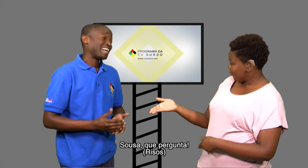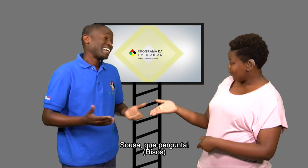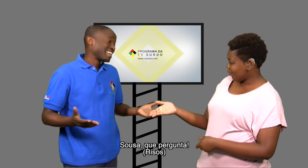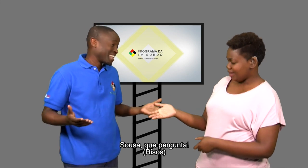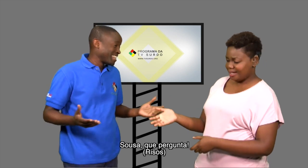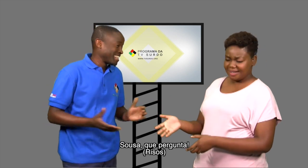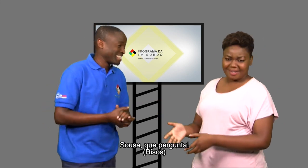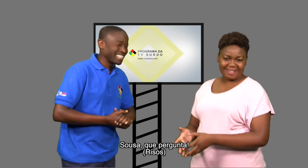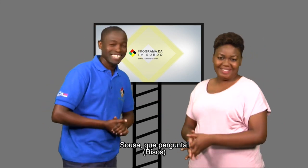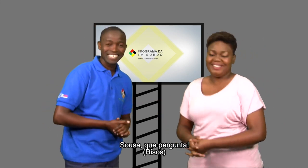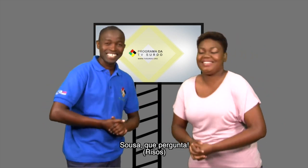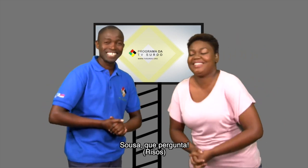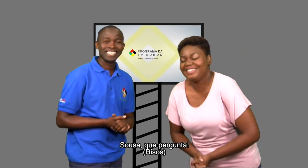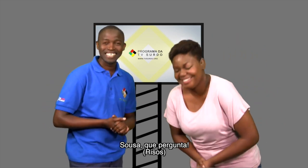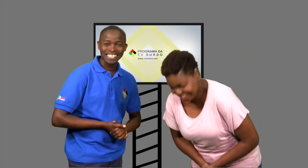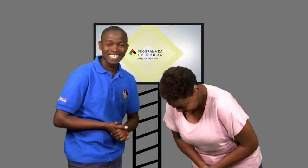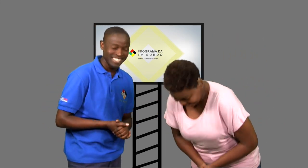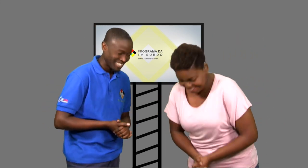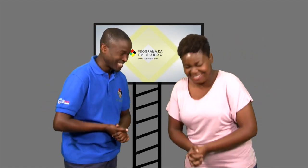Souza, que pergunta!